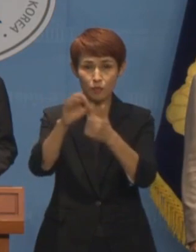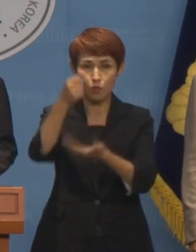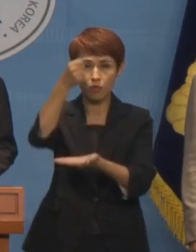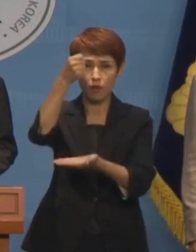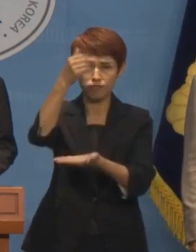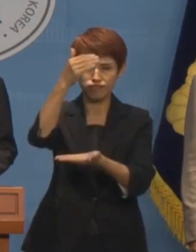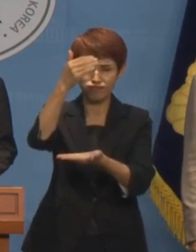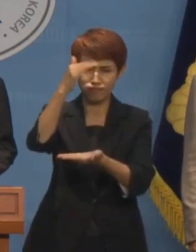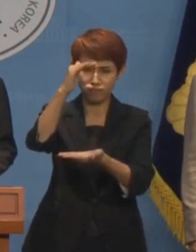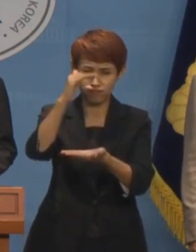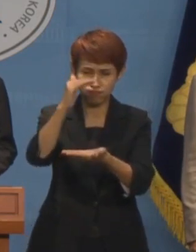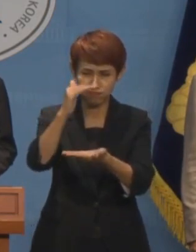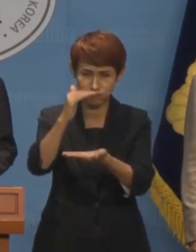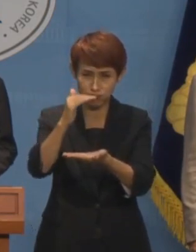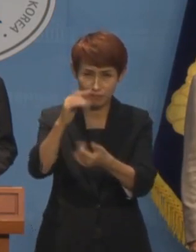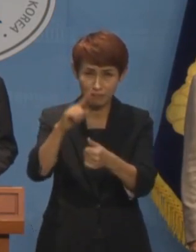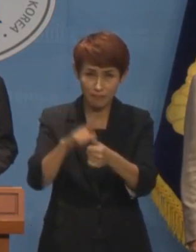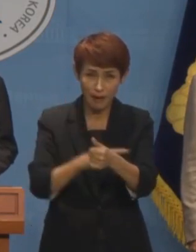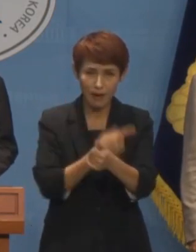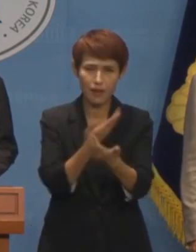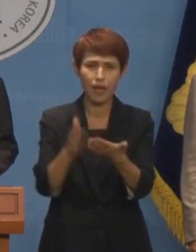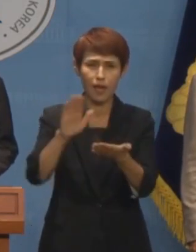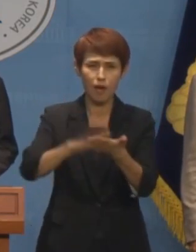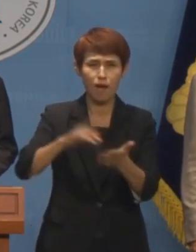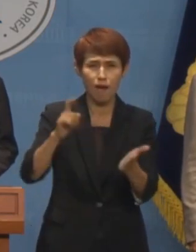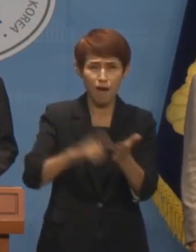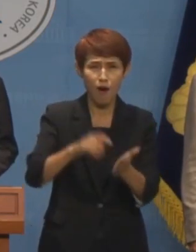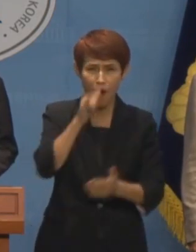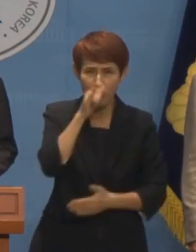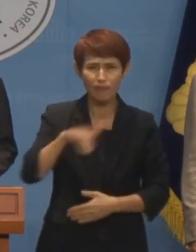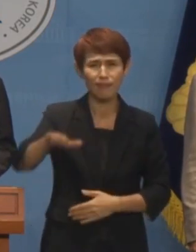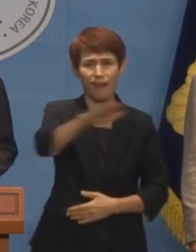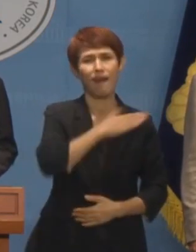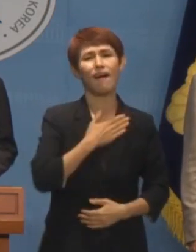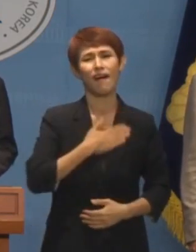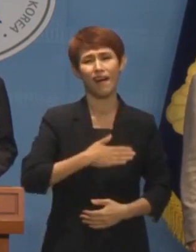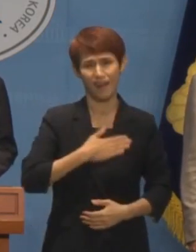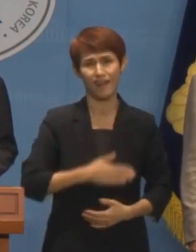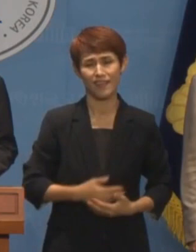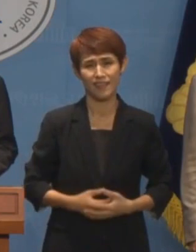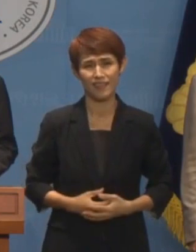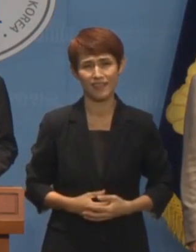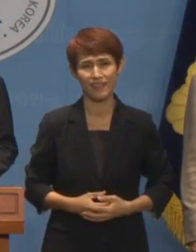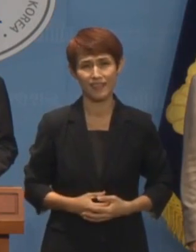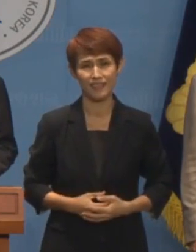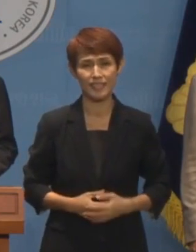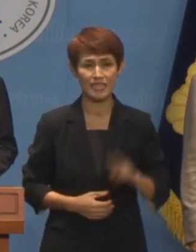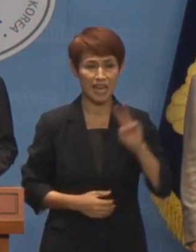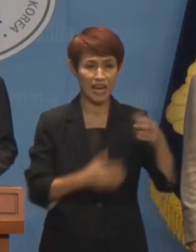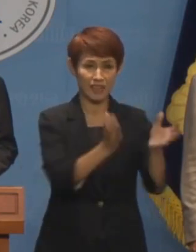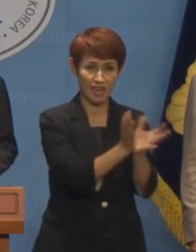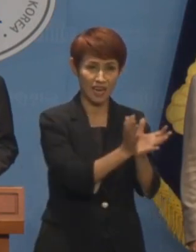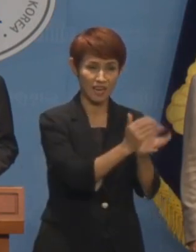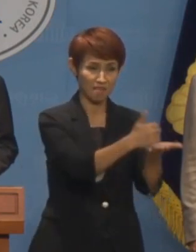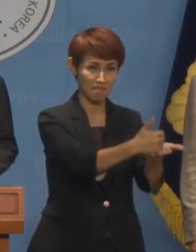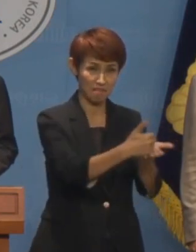우려로 개혁이 시급한 것은 만인 주지의 사실입니다. 야당에서